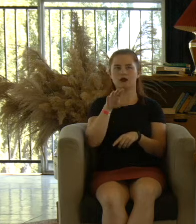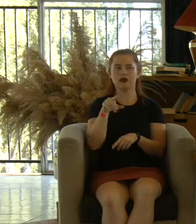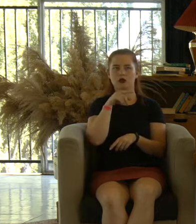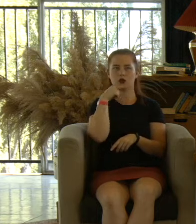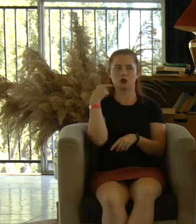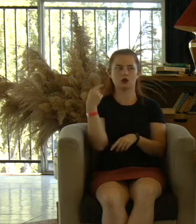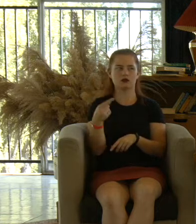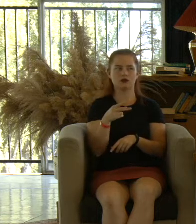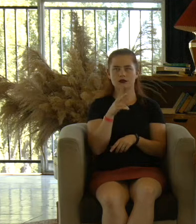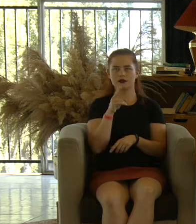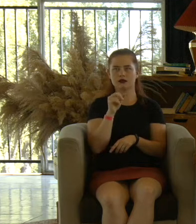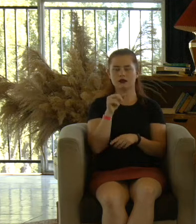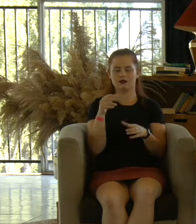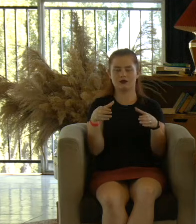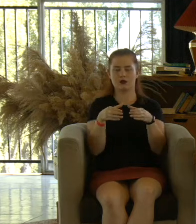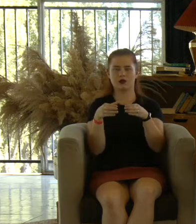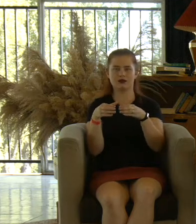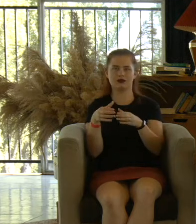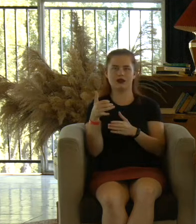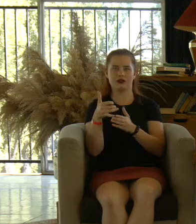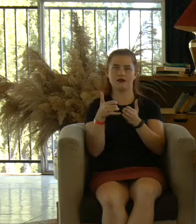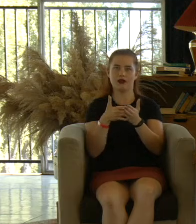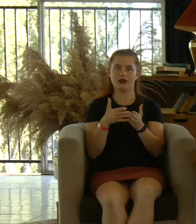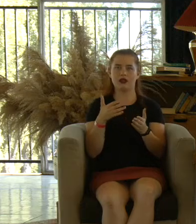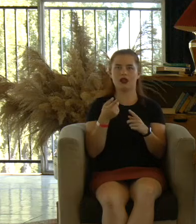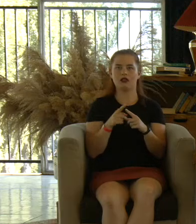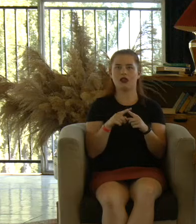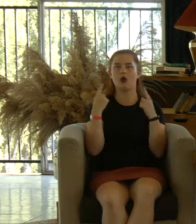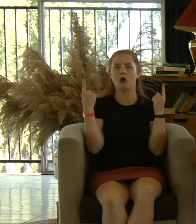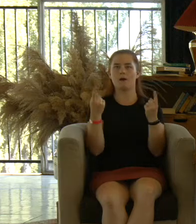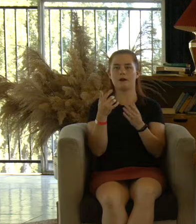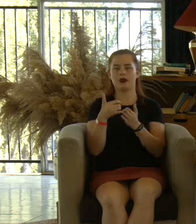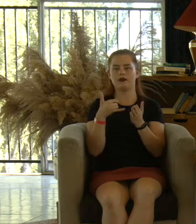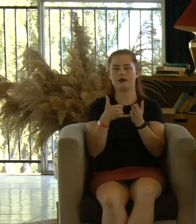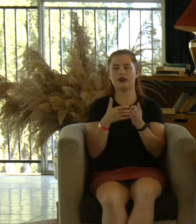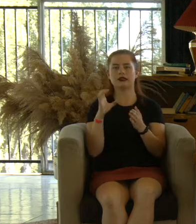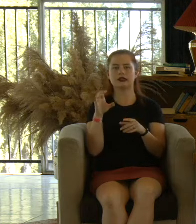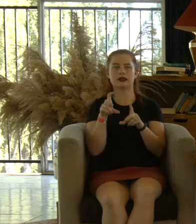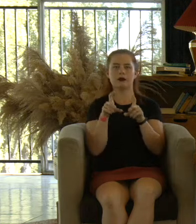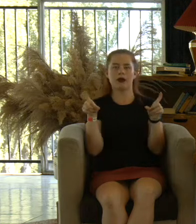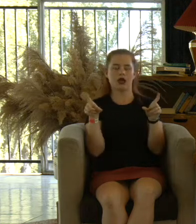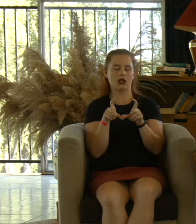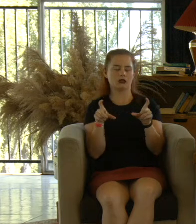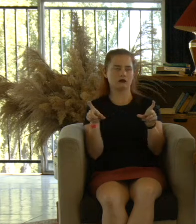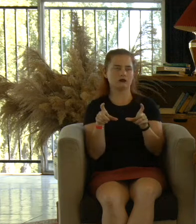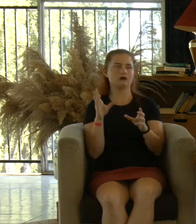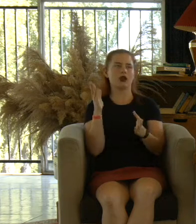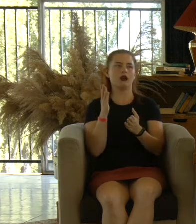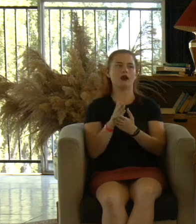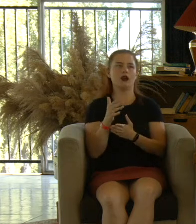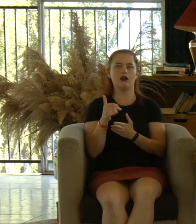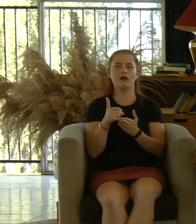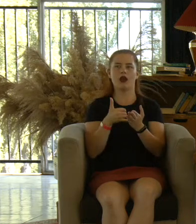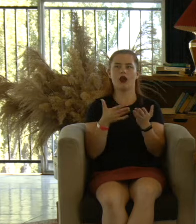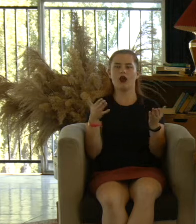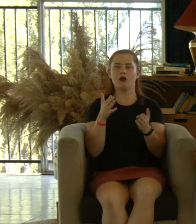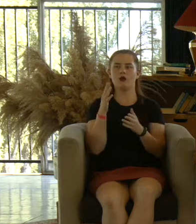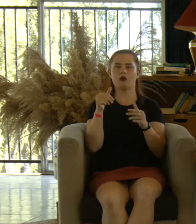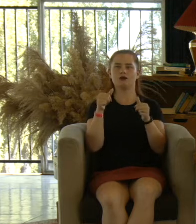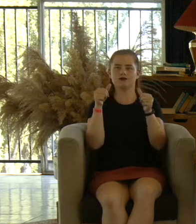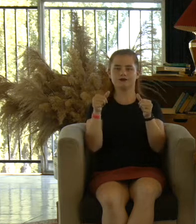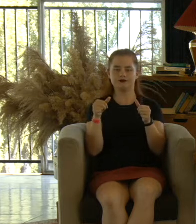термин «конвенциональное вино». Есть вина, ну это вот обычное просто вино из супермаркета. Есть вина, на которых будет лейбочка